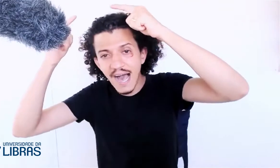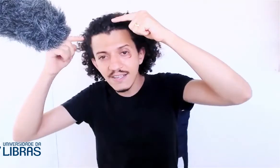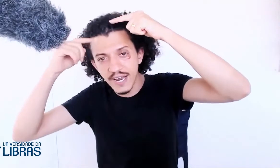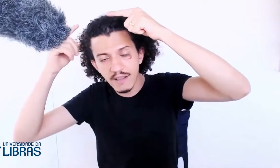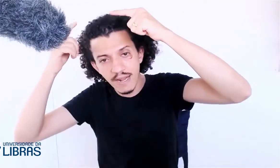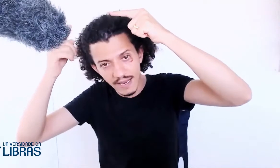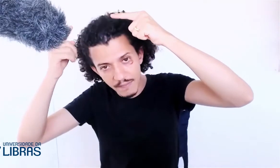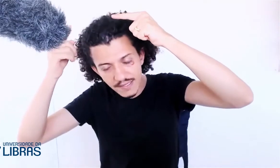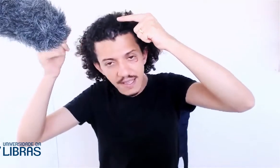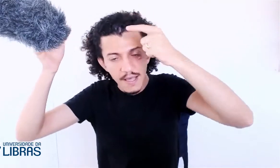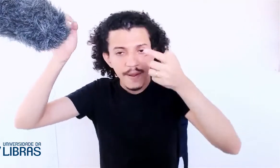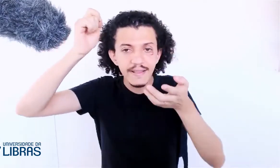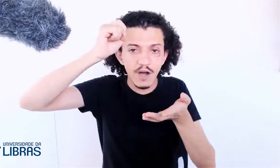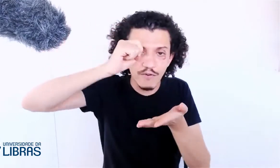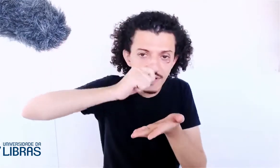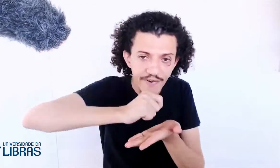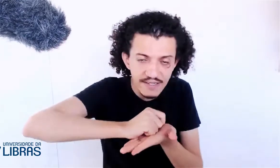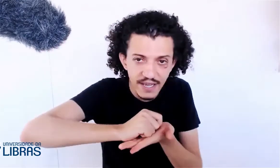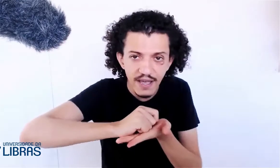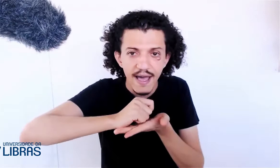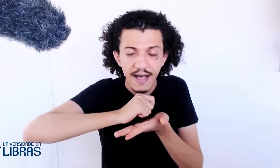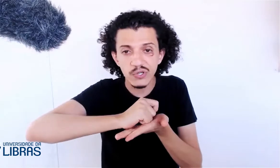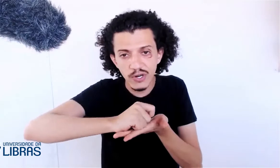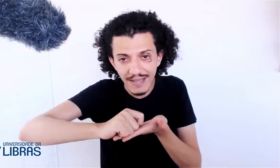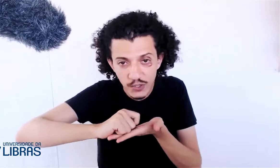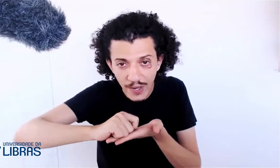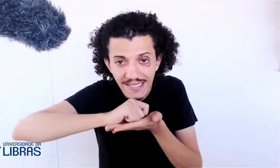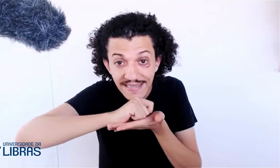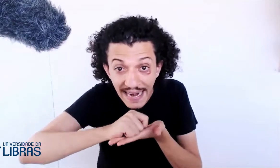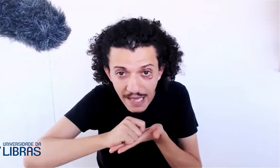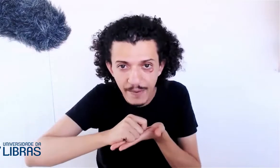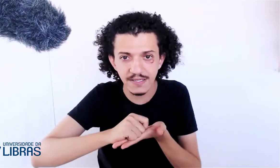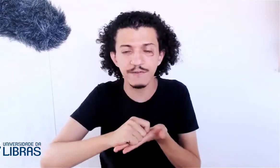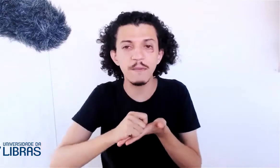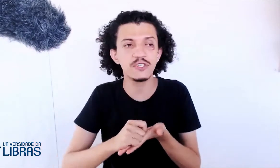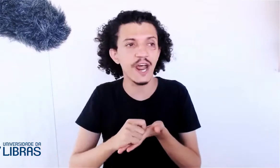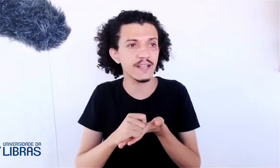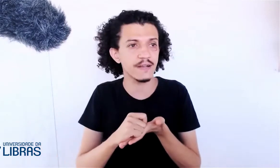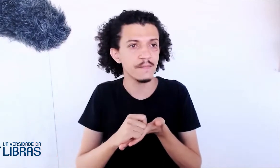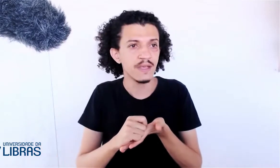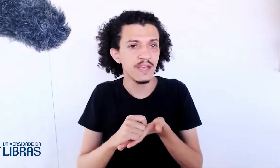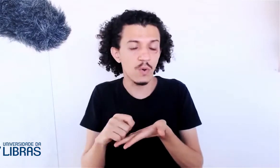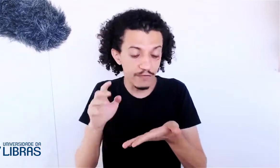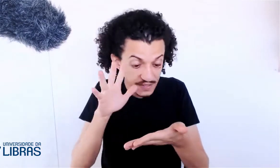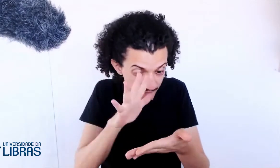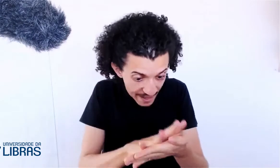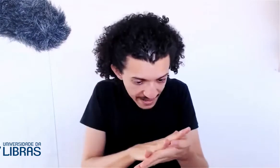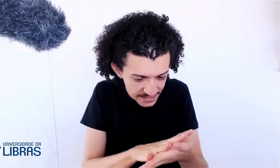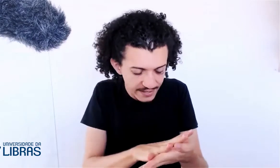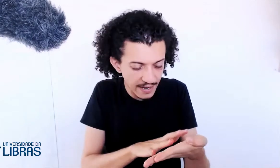pensar direto na Libras, para então você fazer as suas anotações na Libras, de forma direta. Quando você vê a escrita da